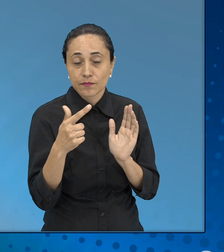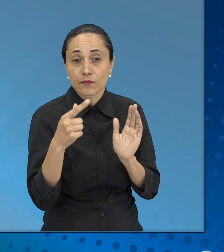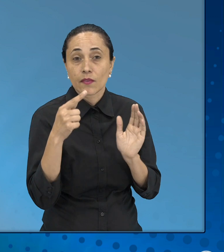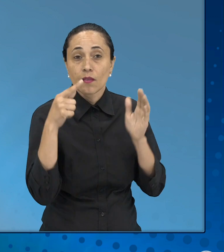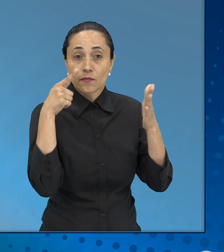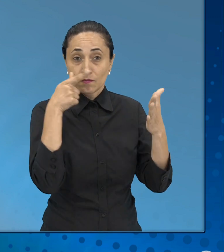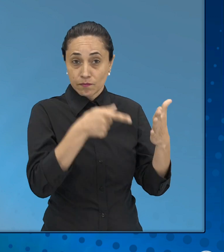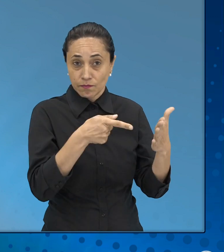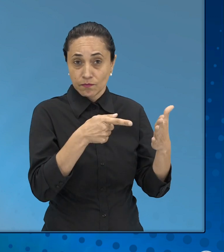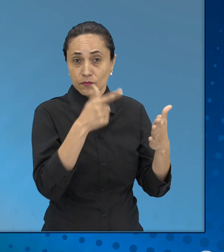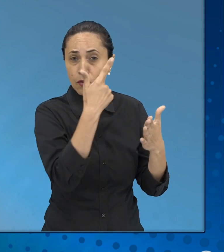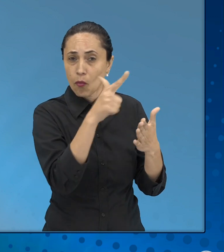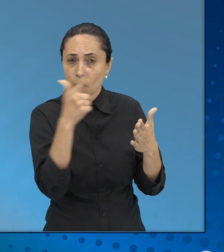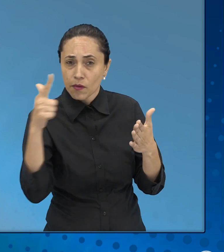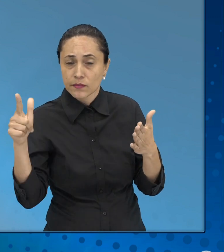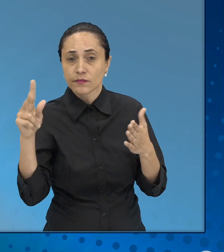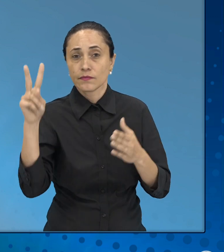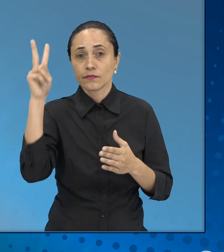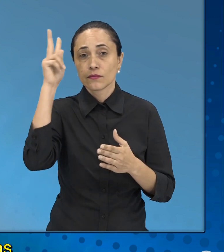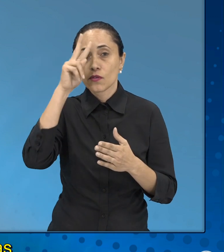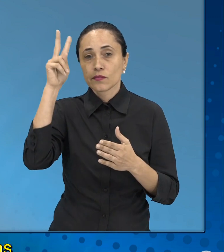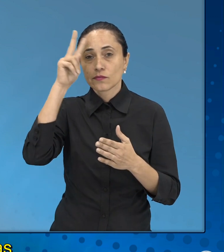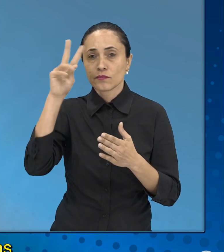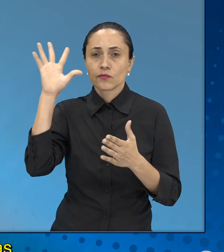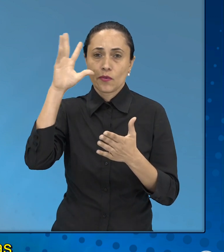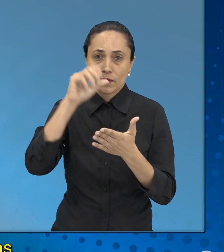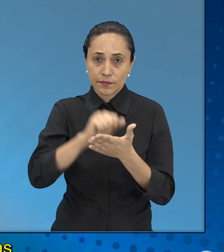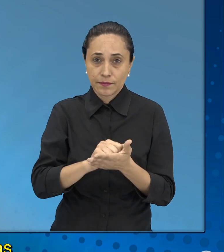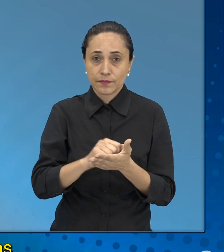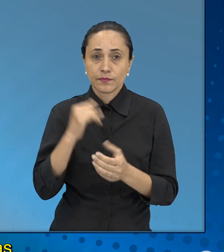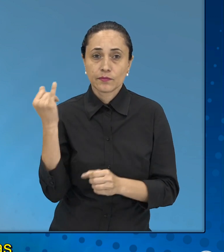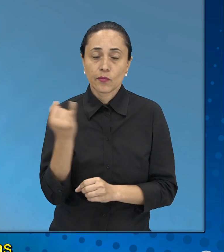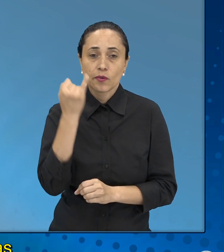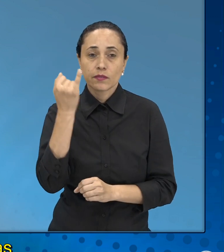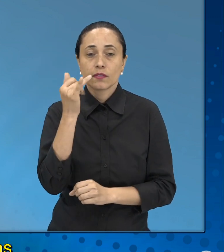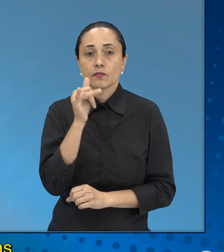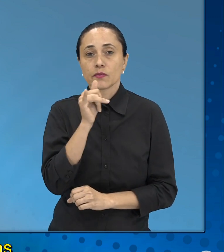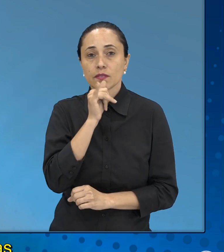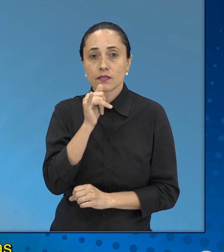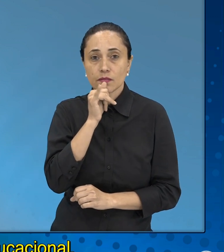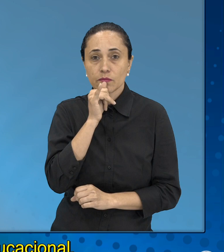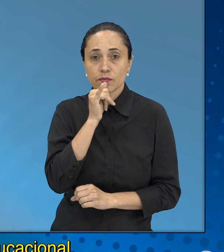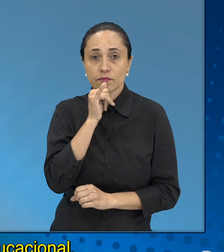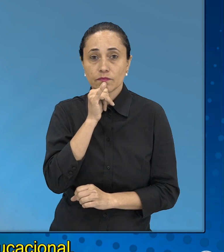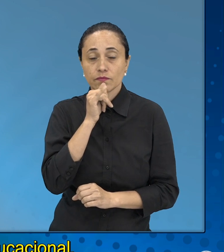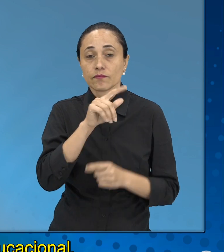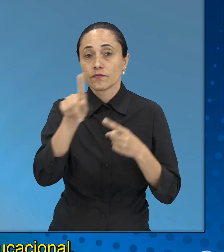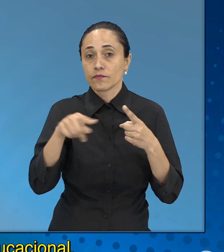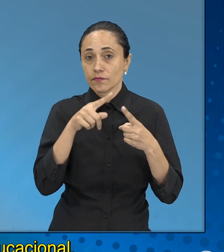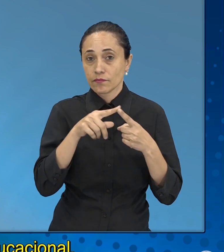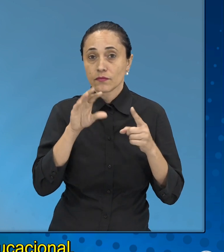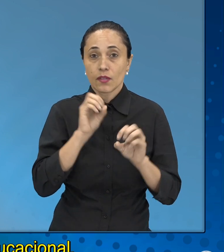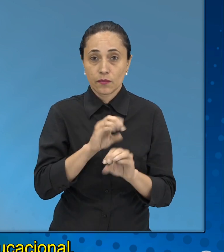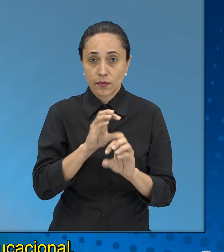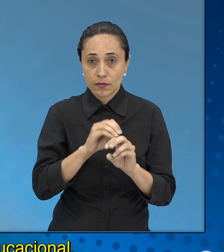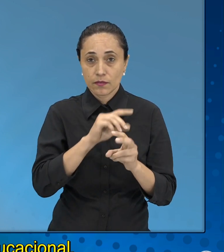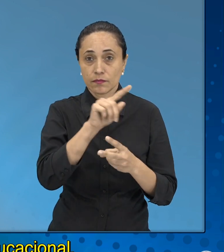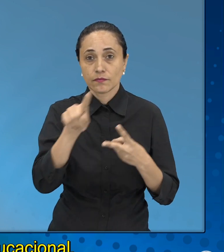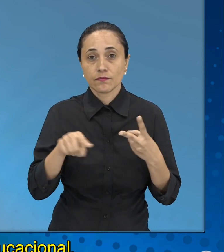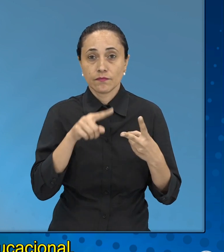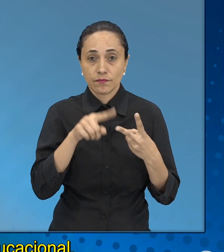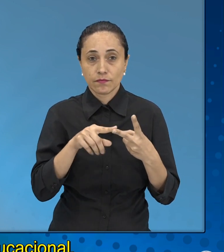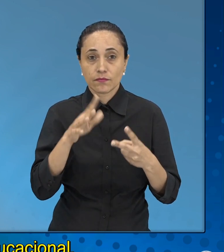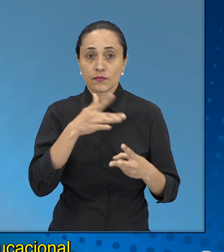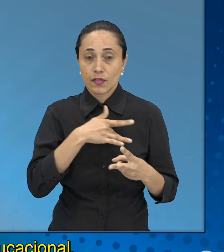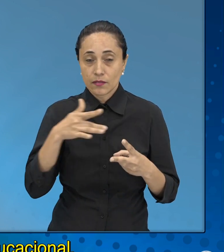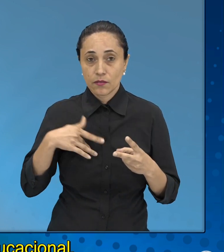área e tampouco delineada. Destacam outras importâncias históricas, por exemplo, a área